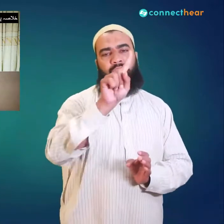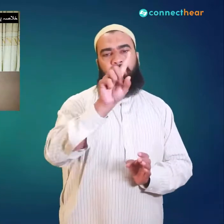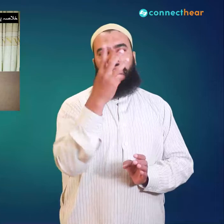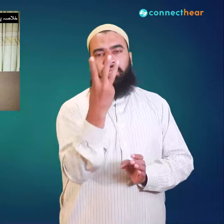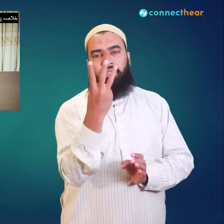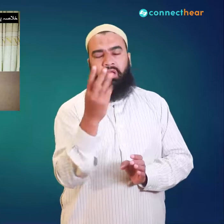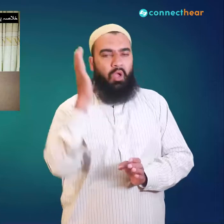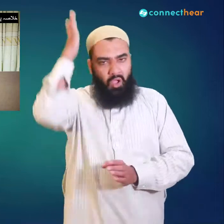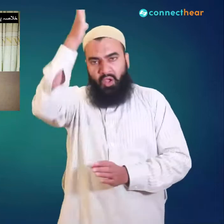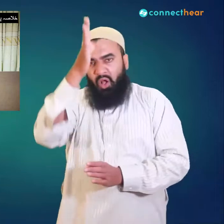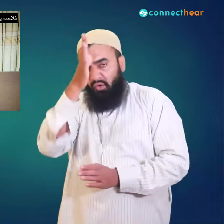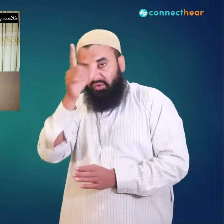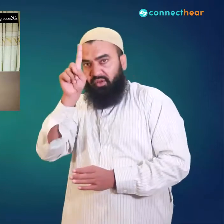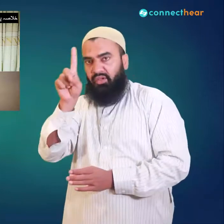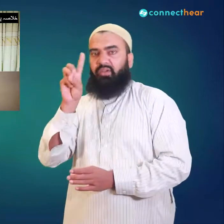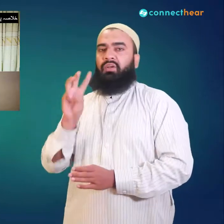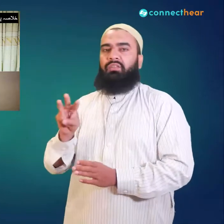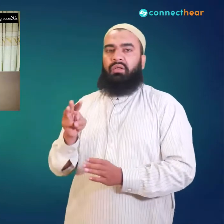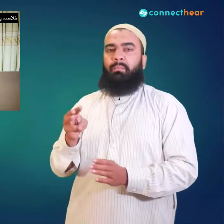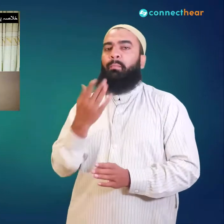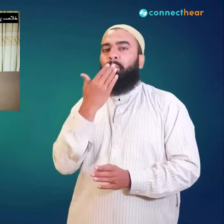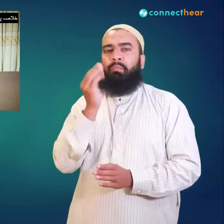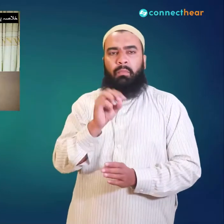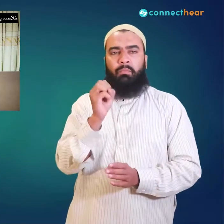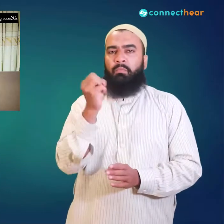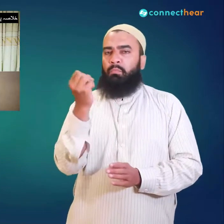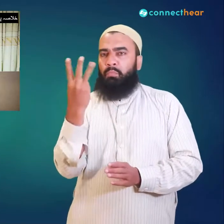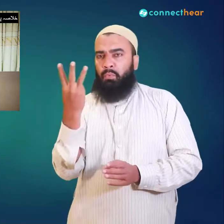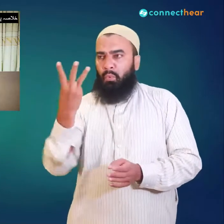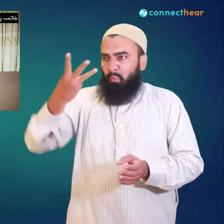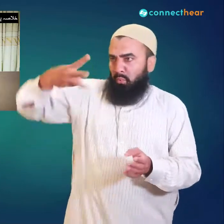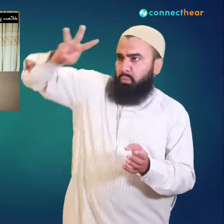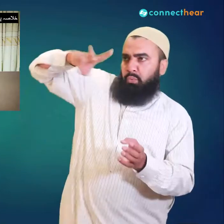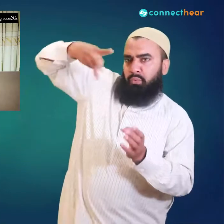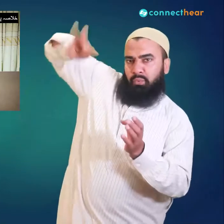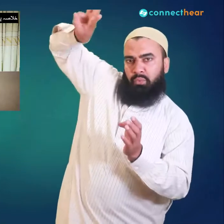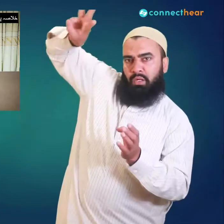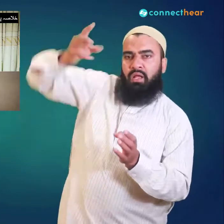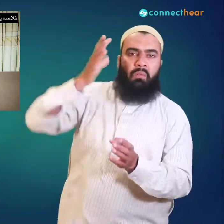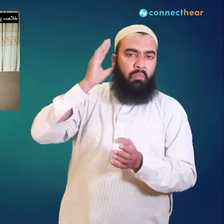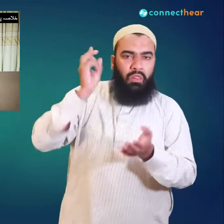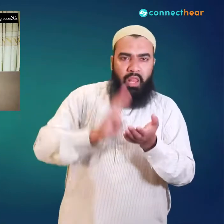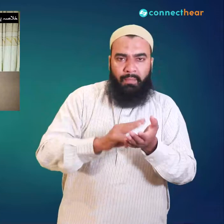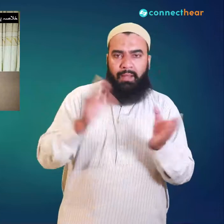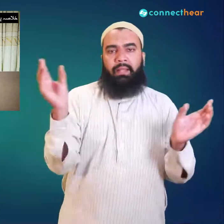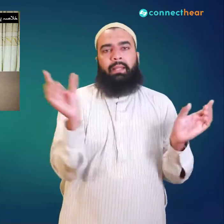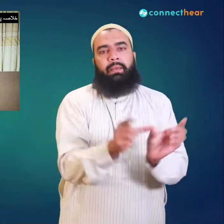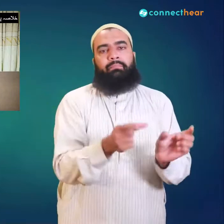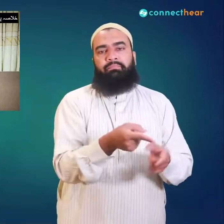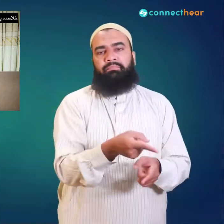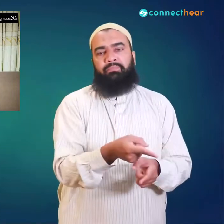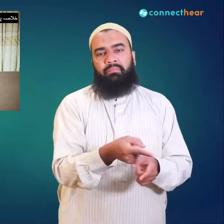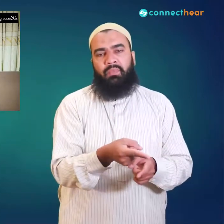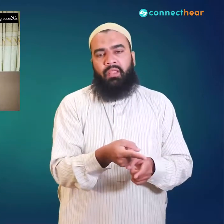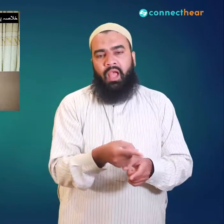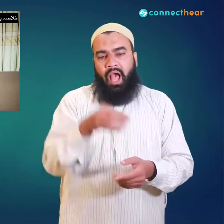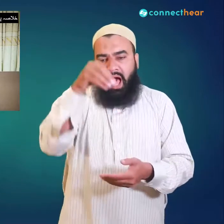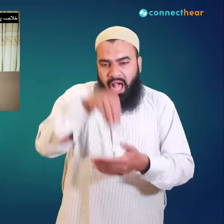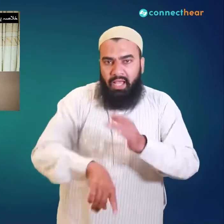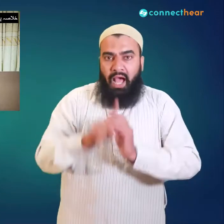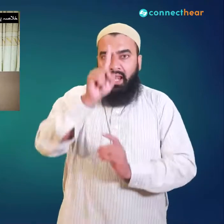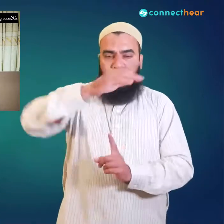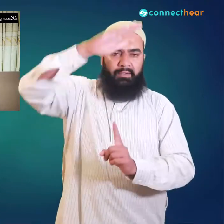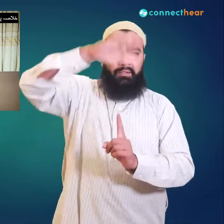لیس، ہر طرح سے یعنی ان کے آثار ایسے تھے کہ وہی غالب ہو جائیں گے، لیکن اللہ رب العزت